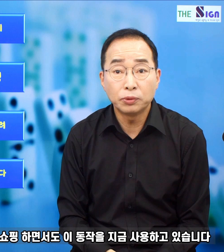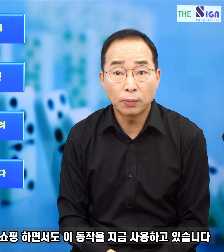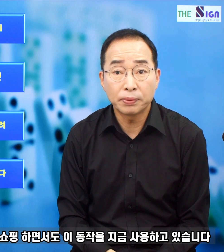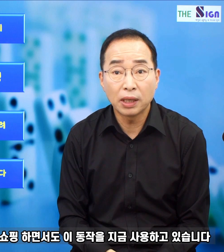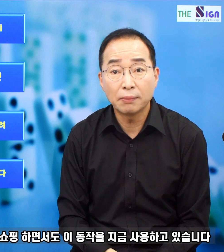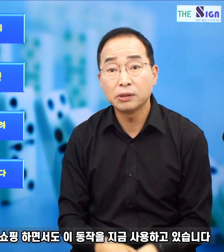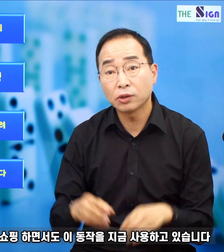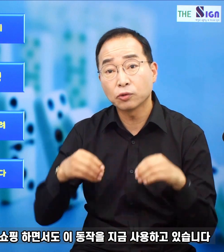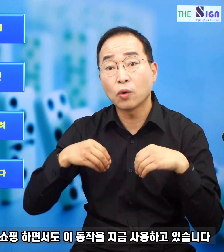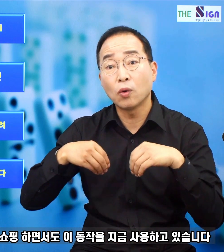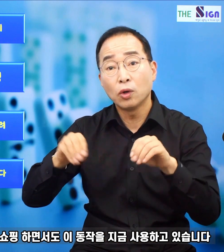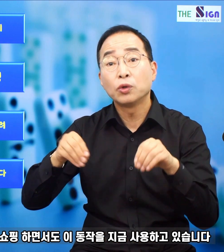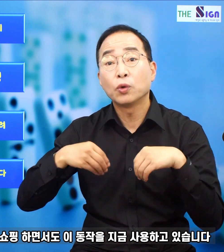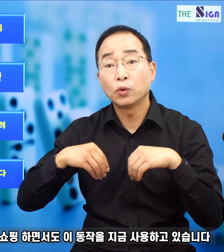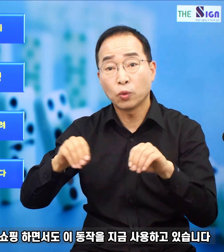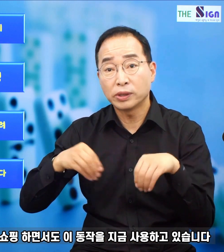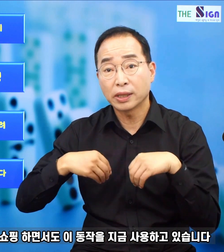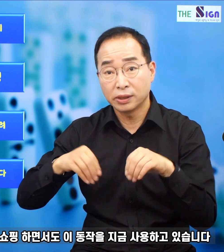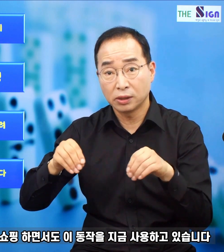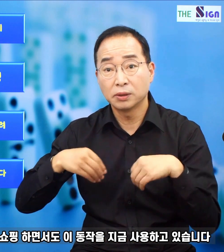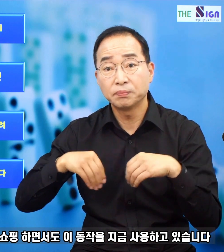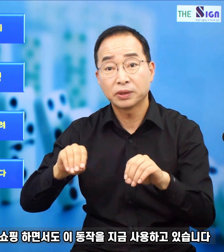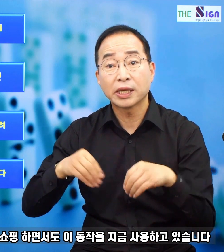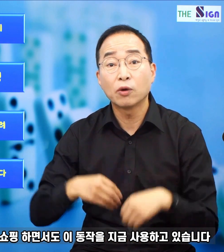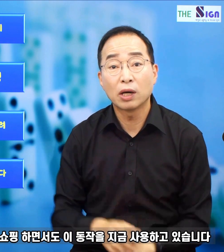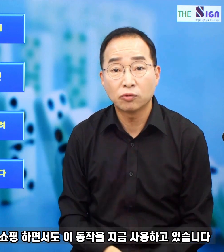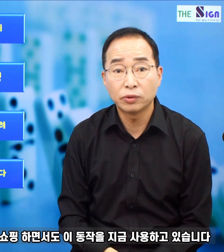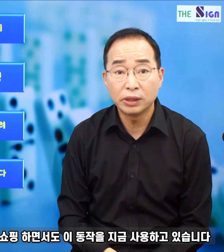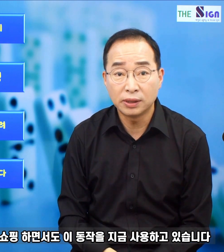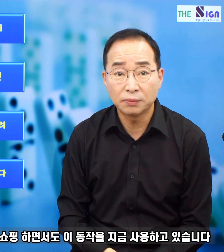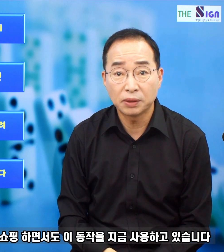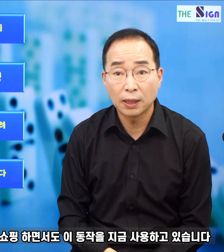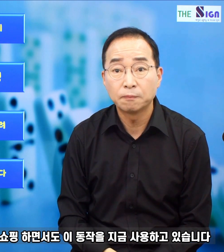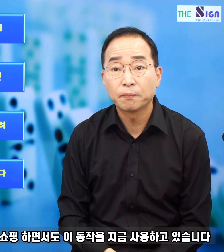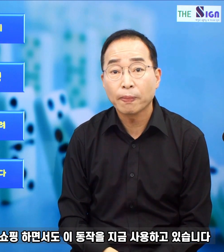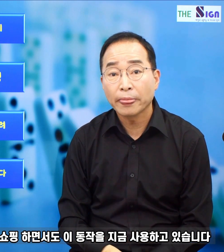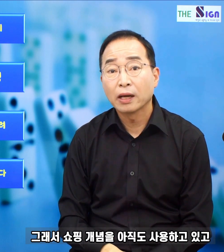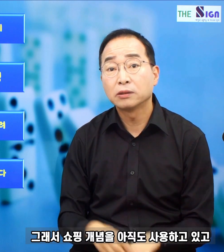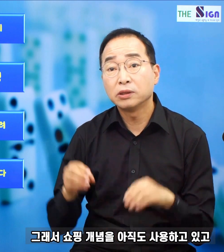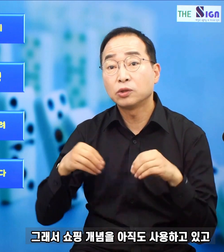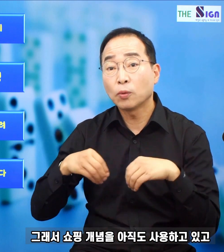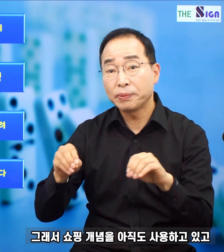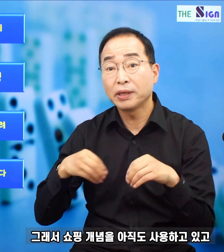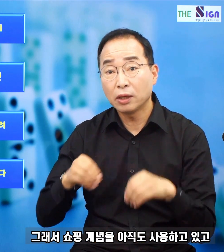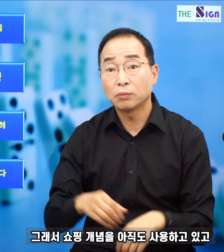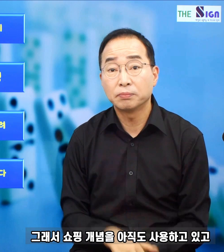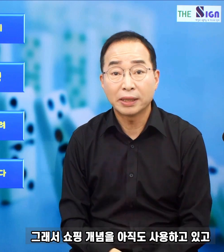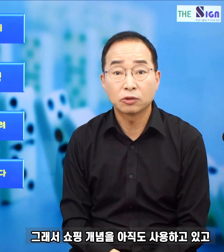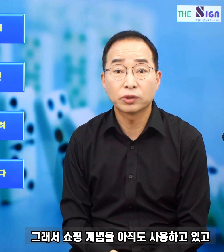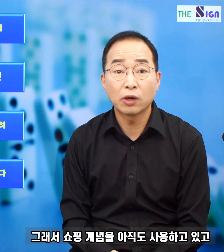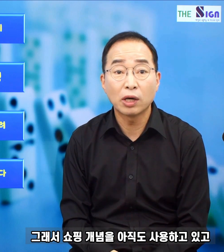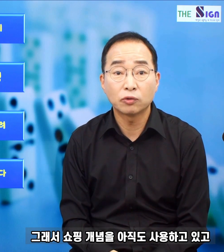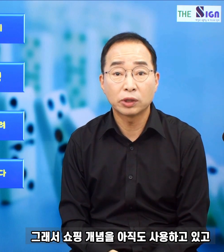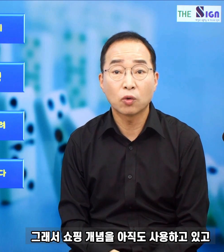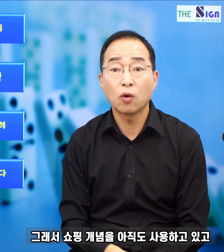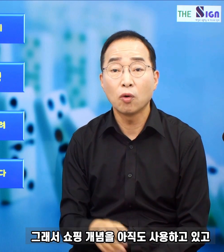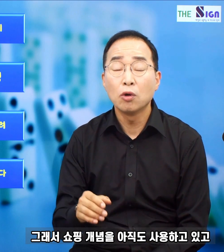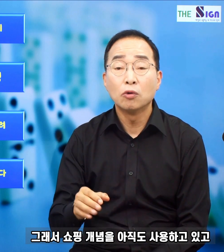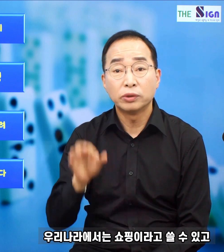홈쇼핑 하면서도 이 동작을 지금 사용하고 있습니다. 그래서 이제 쇼핑 개념 아직도 사용하고 있고